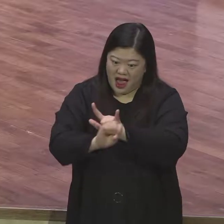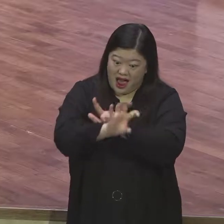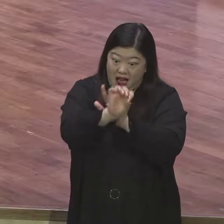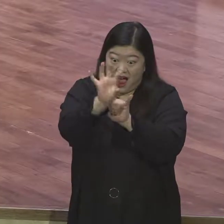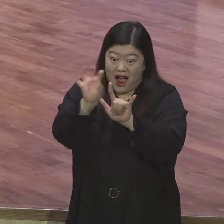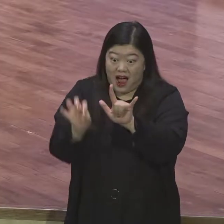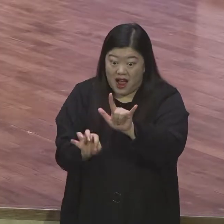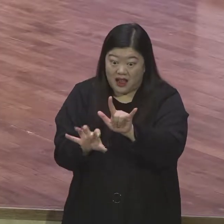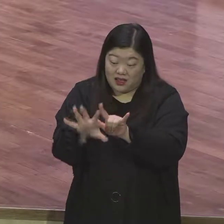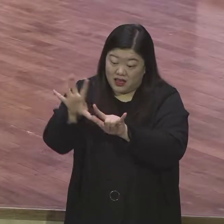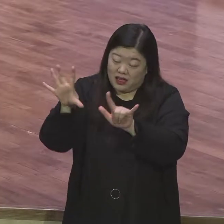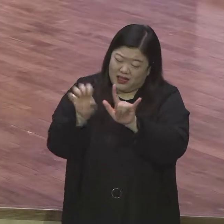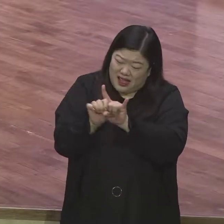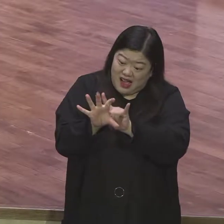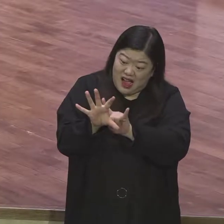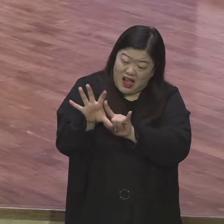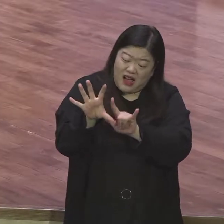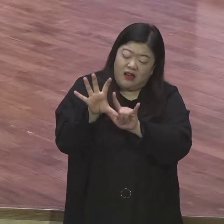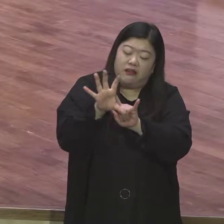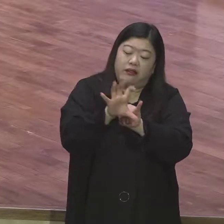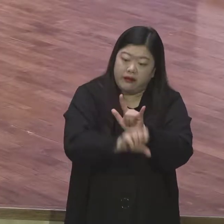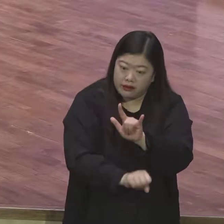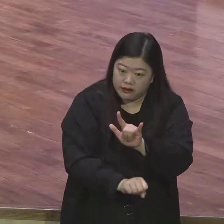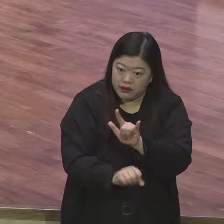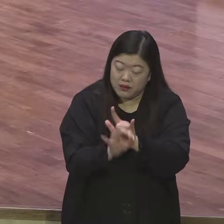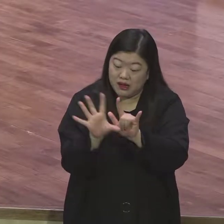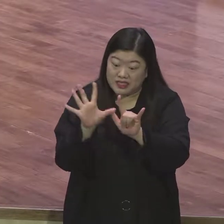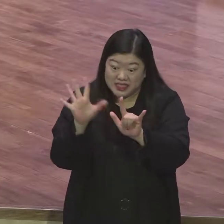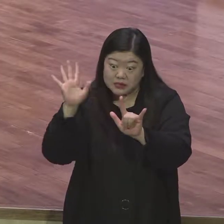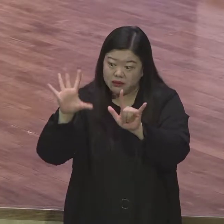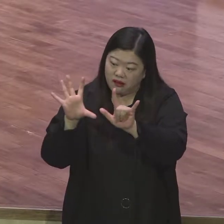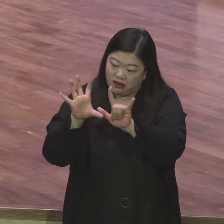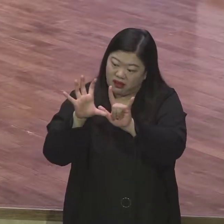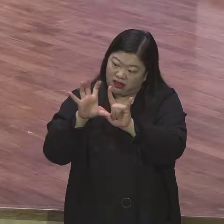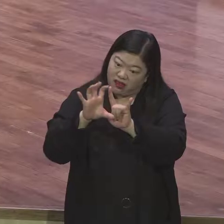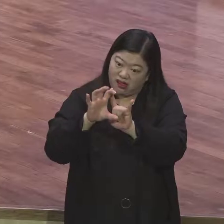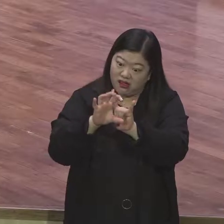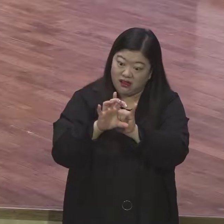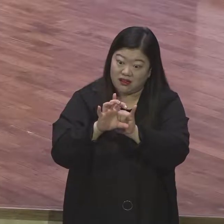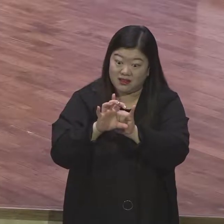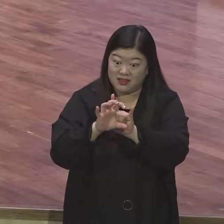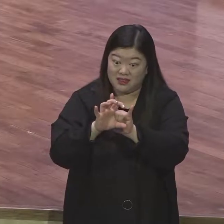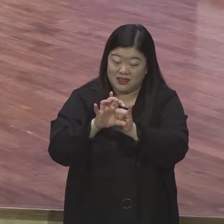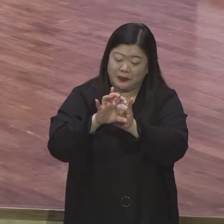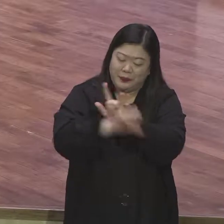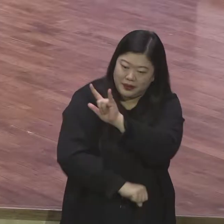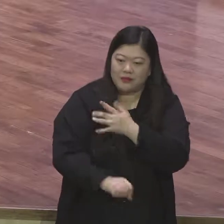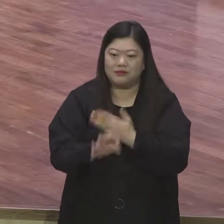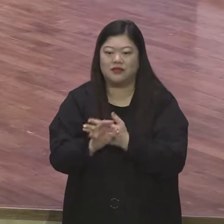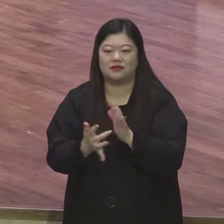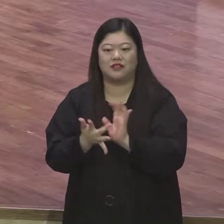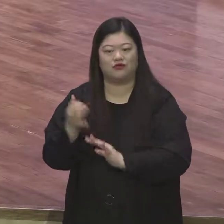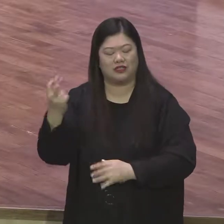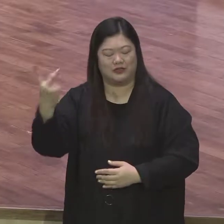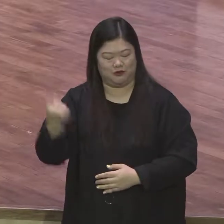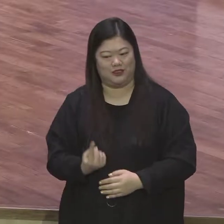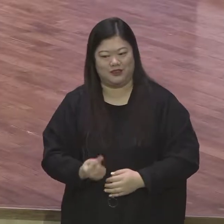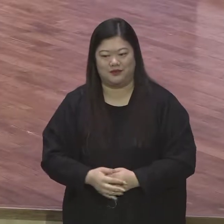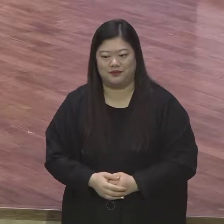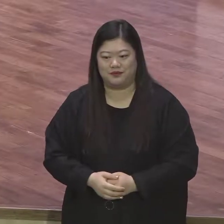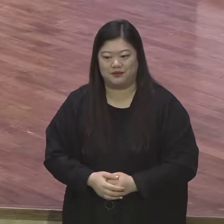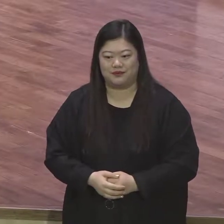그러니까 그 날이 오게 돼서 시작하신 하나님이 마지막 마무리를 하신다.